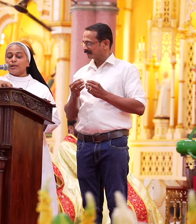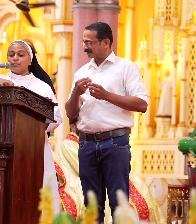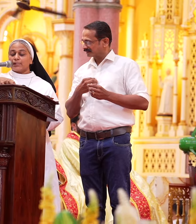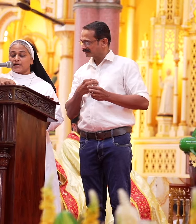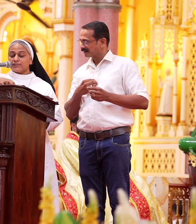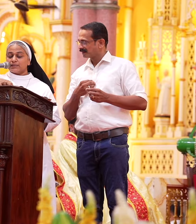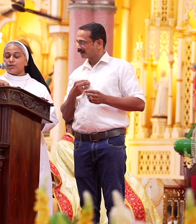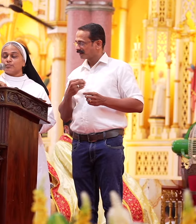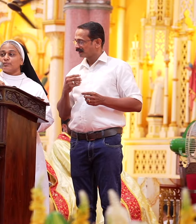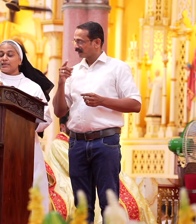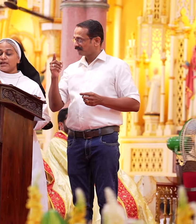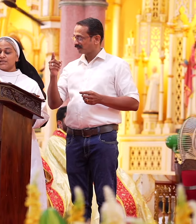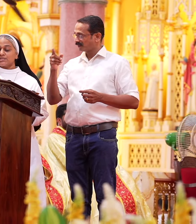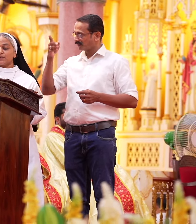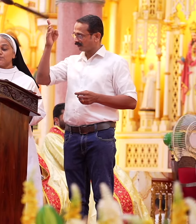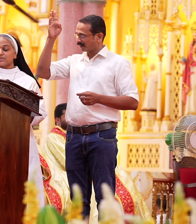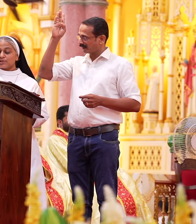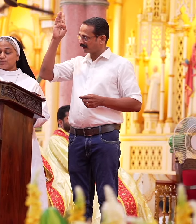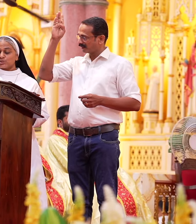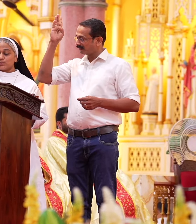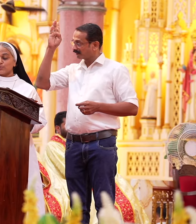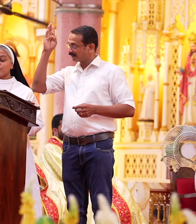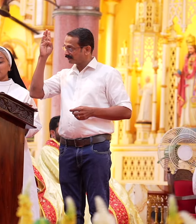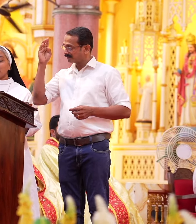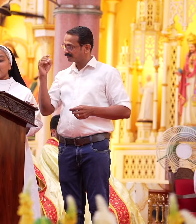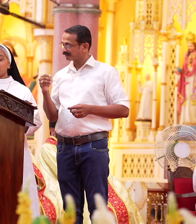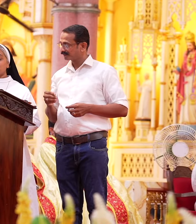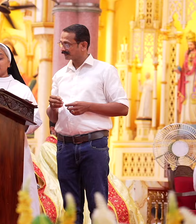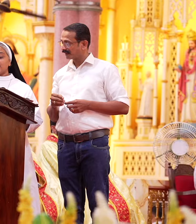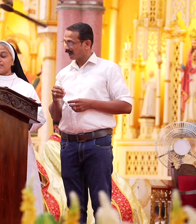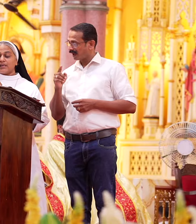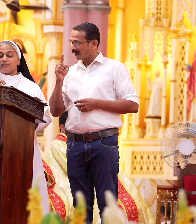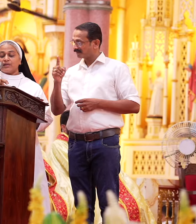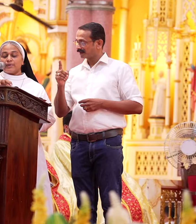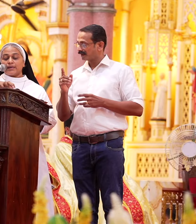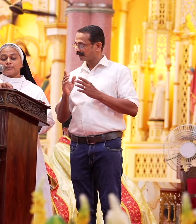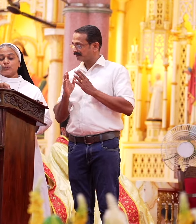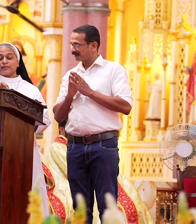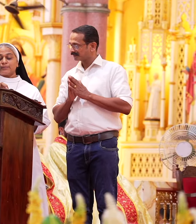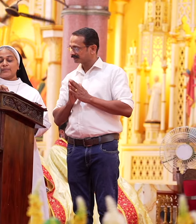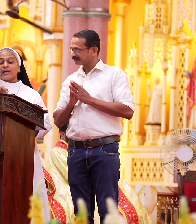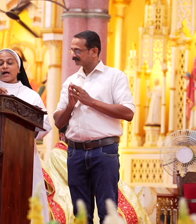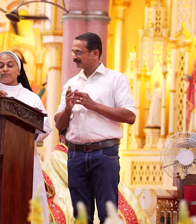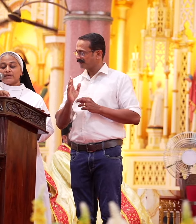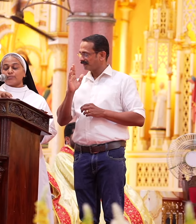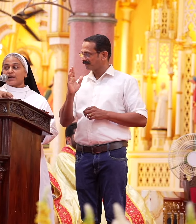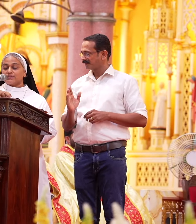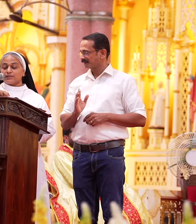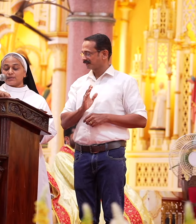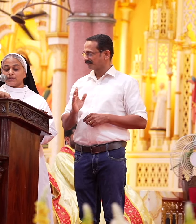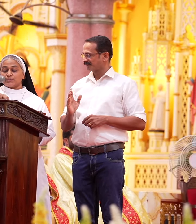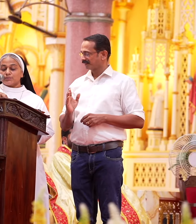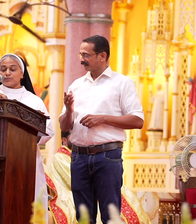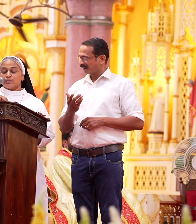കൂടെ പ്രാർത്ഥനകളും യാചനകളും സമർപ്പിച്ചു. അവൻ്റെ ദൈവിക ഭയം മൂലം അവൻ്റെ